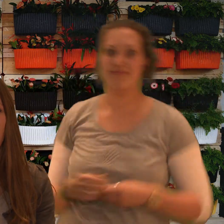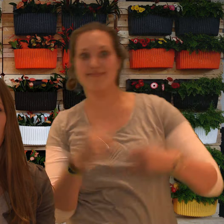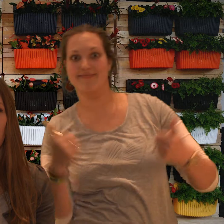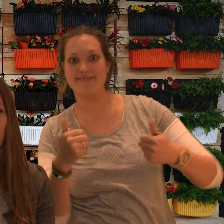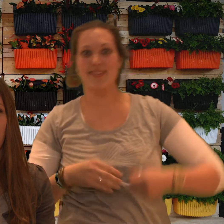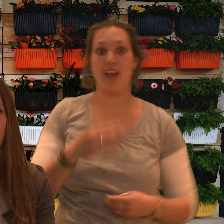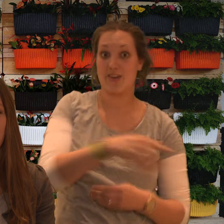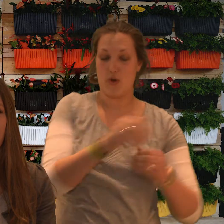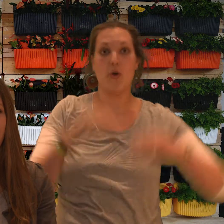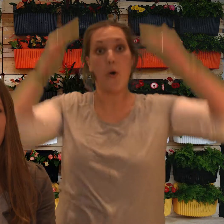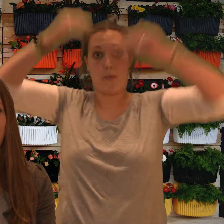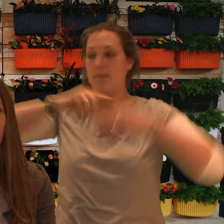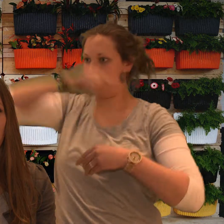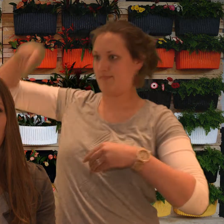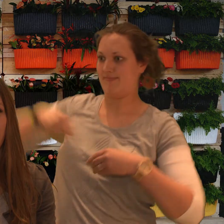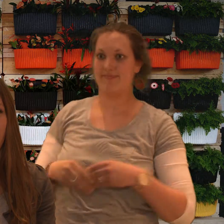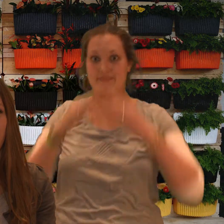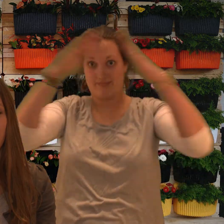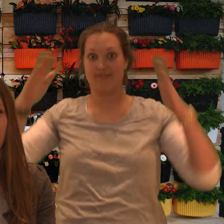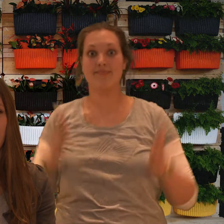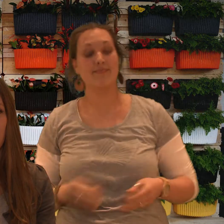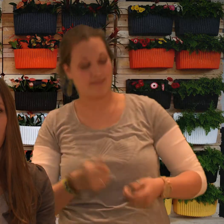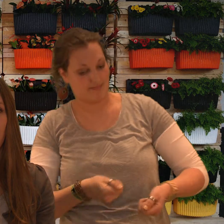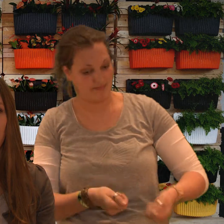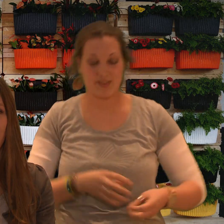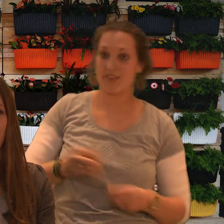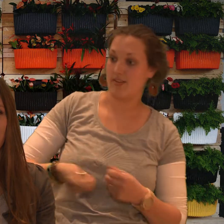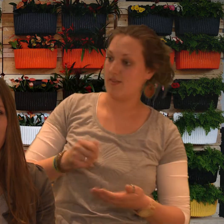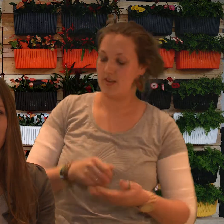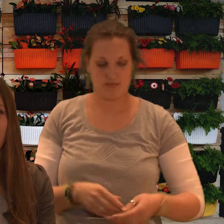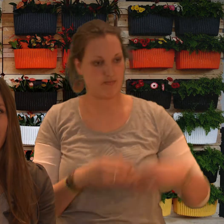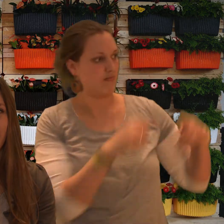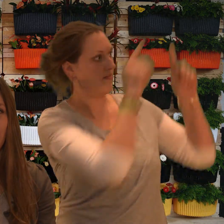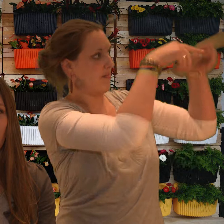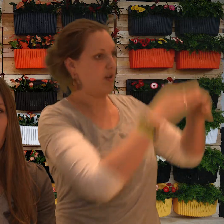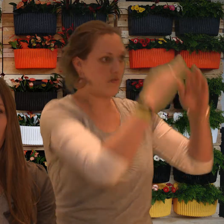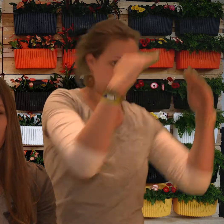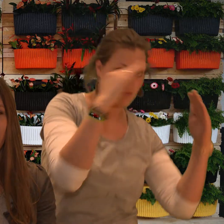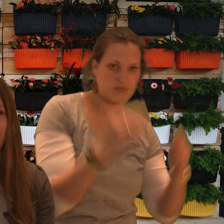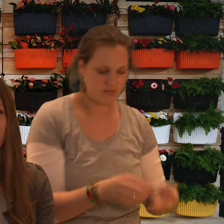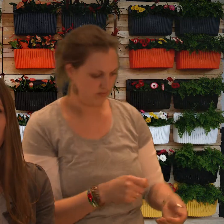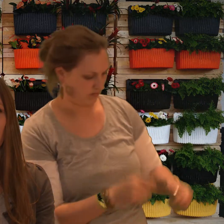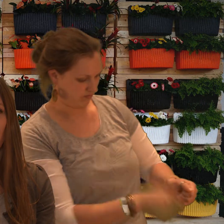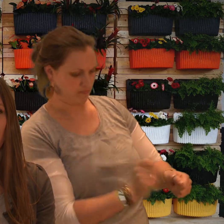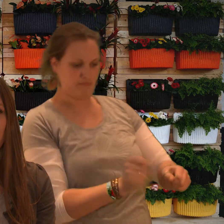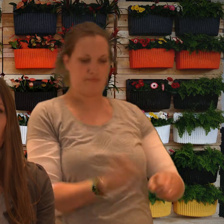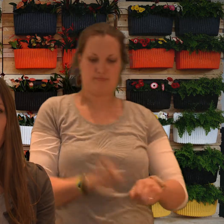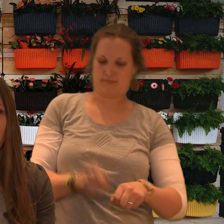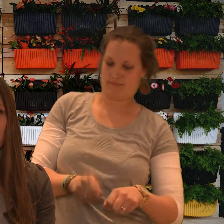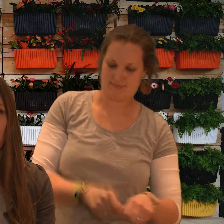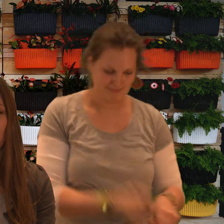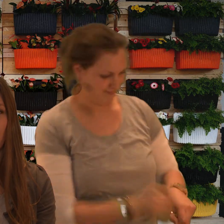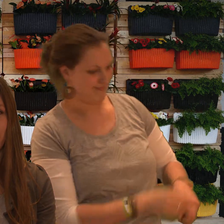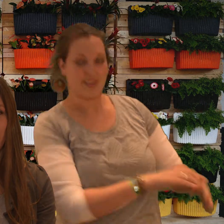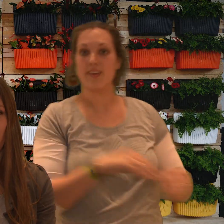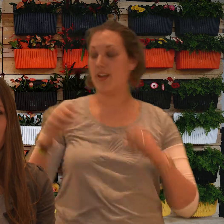Op en rondom je huis, je eigen groenten en kruiden kweken, buiten in de kas, in de keuken of een kweektent of aan